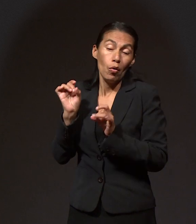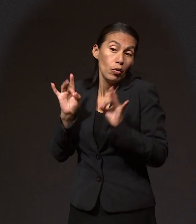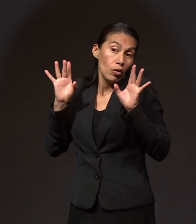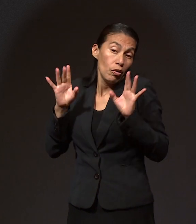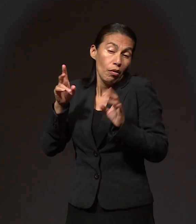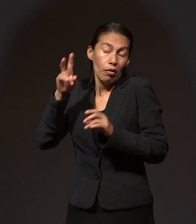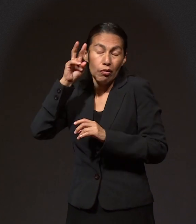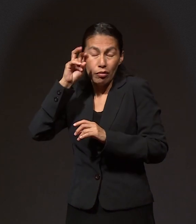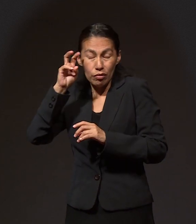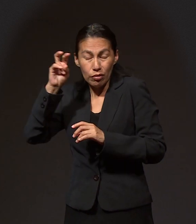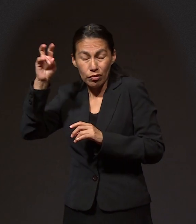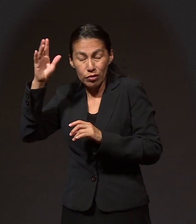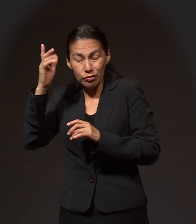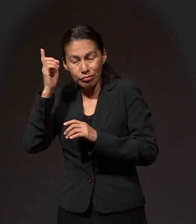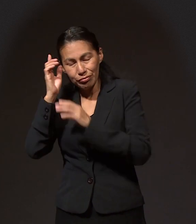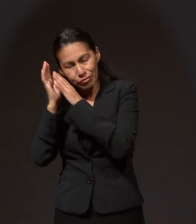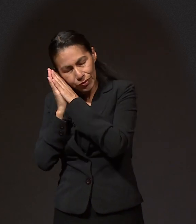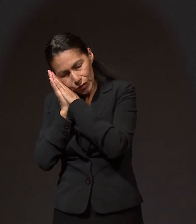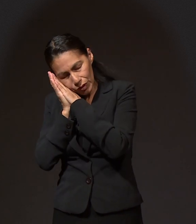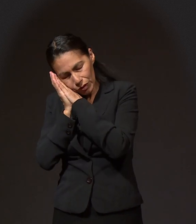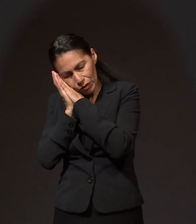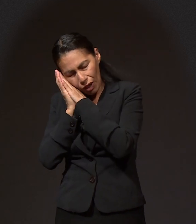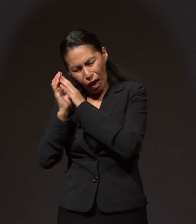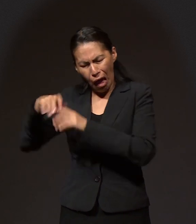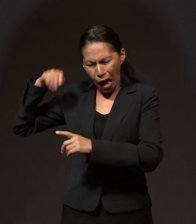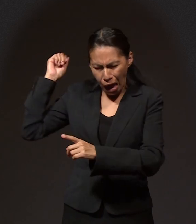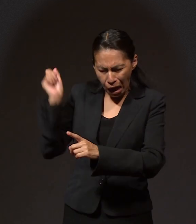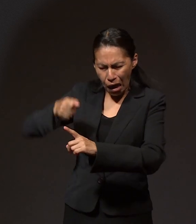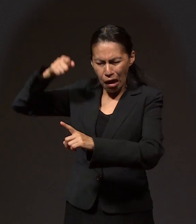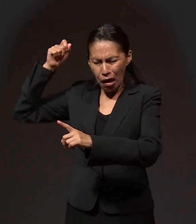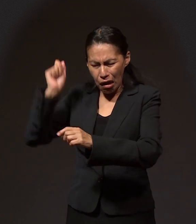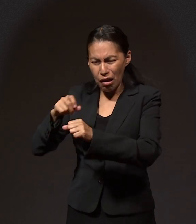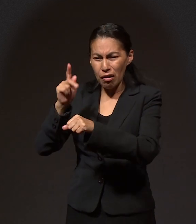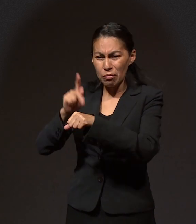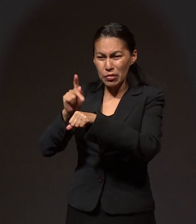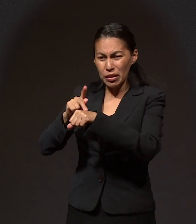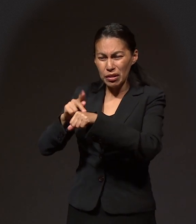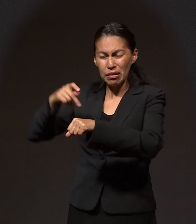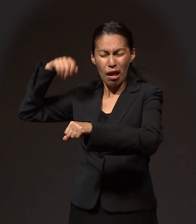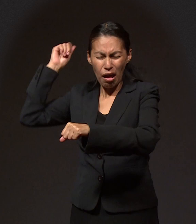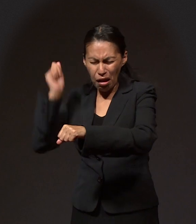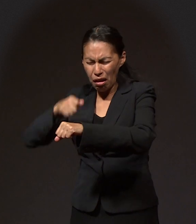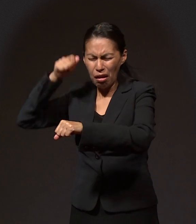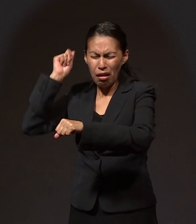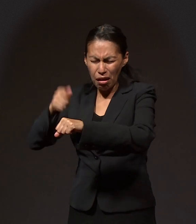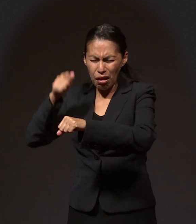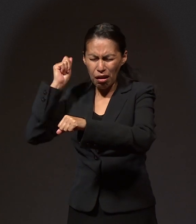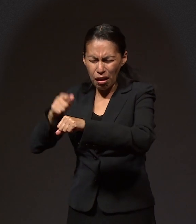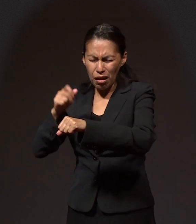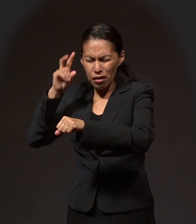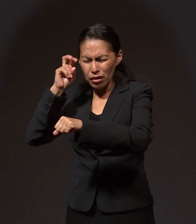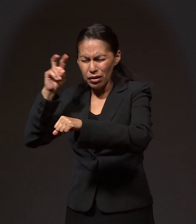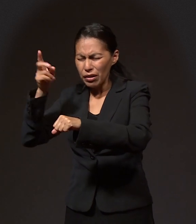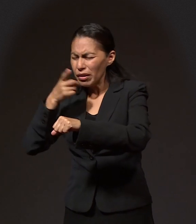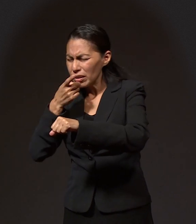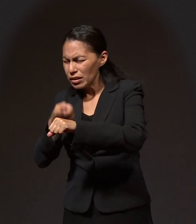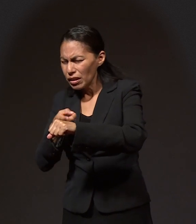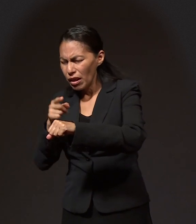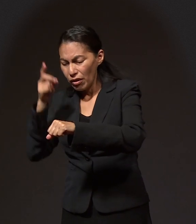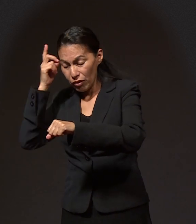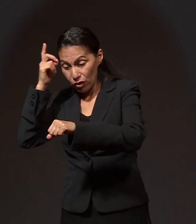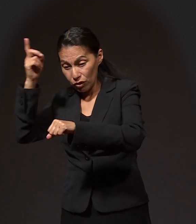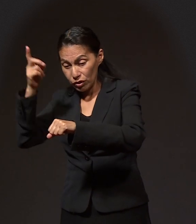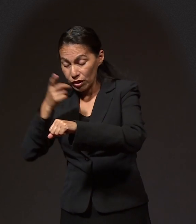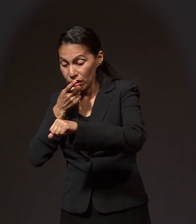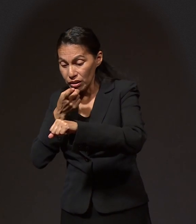golpeando porque se va a romper la roca. Y él dice, bueno, tal vez Dios me está diciendo de que mis paisanos son duros como la roca y Dios va a romper esa roca. Y fue a la aldea